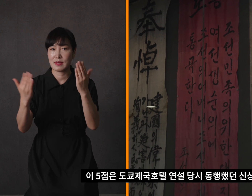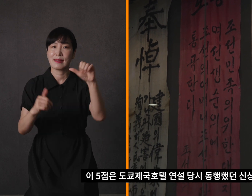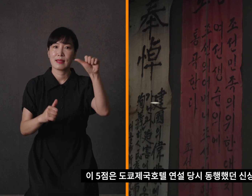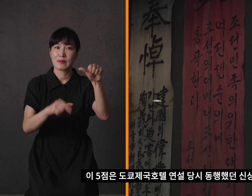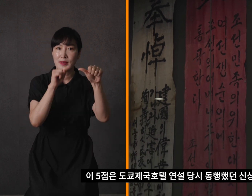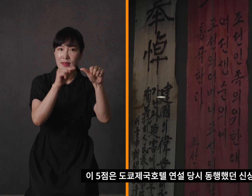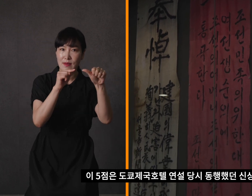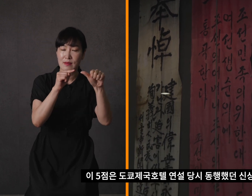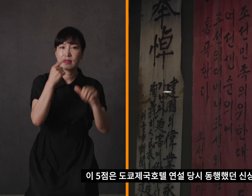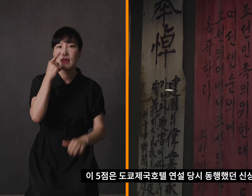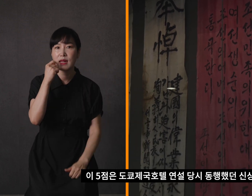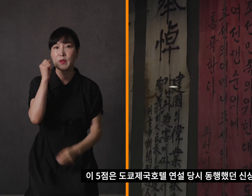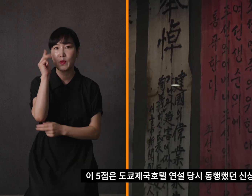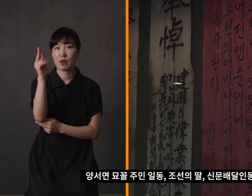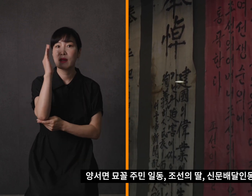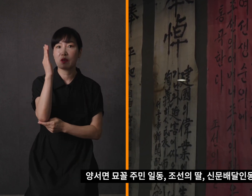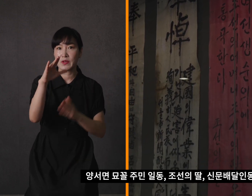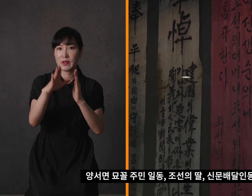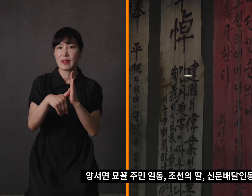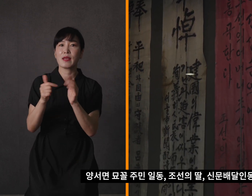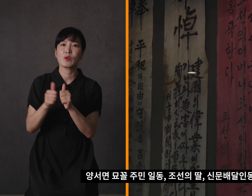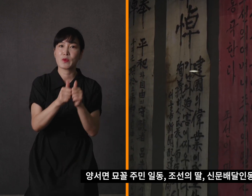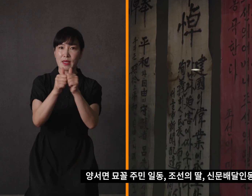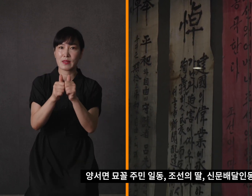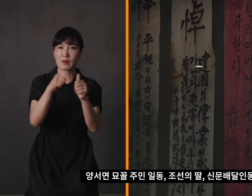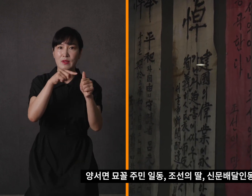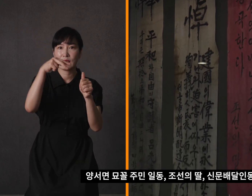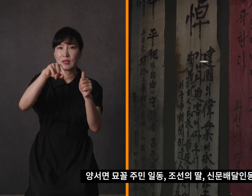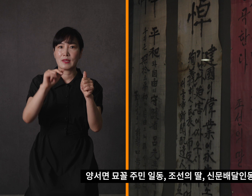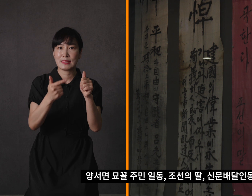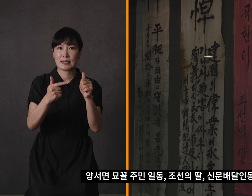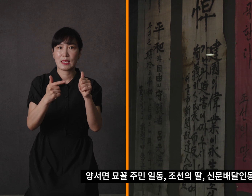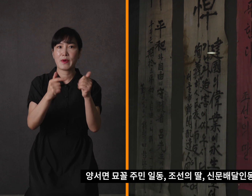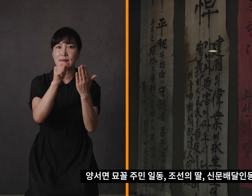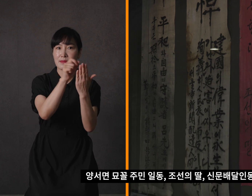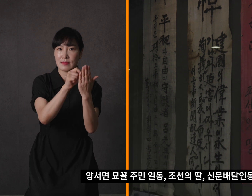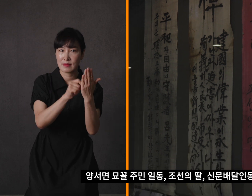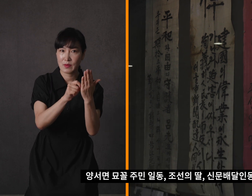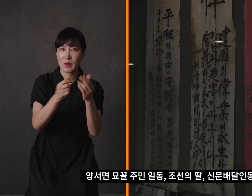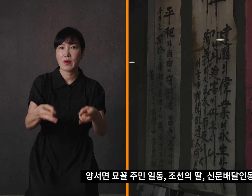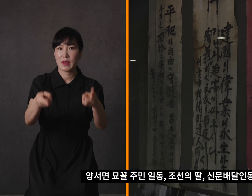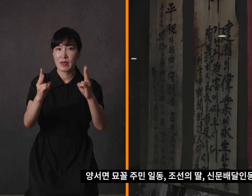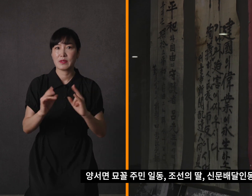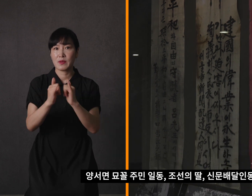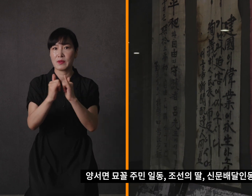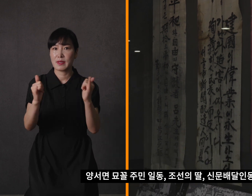연설 당시 동행했던 신상환, 양서면 묘골 주민일동, 조선의